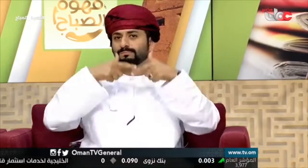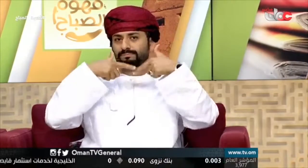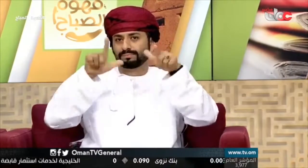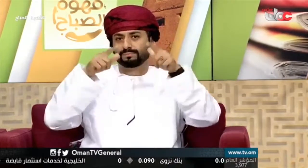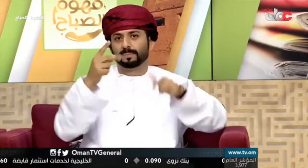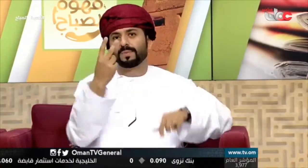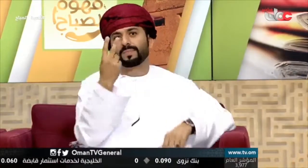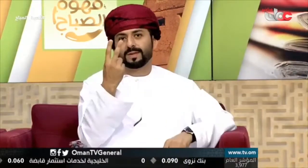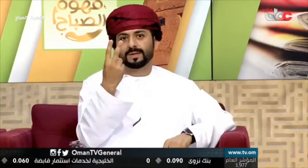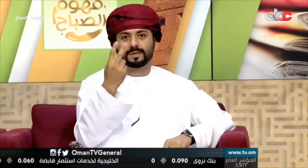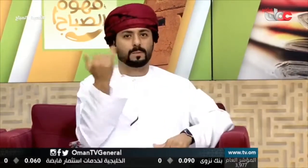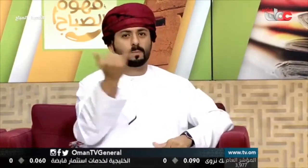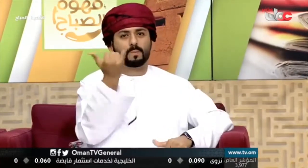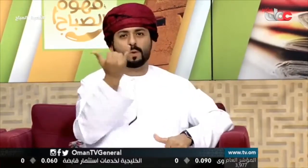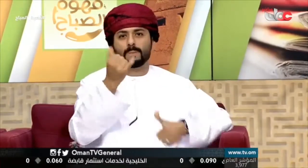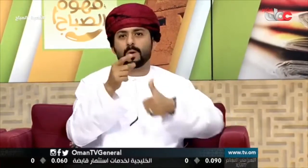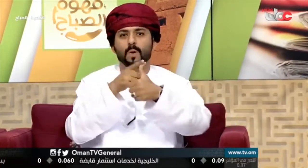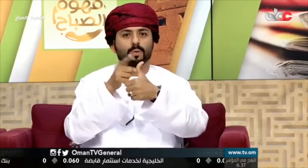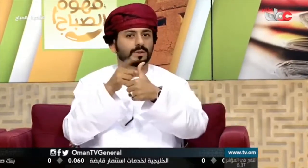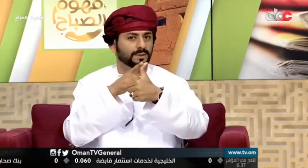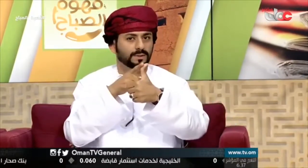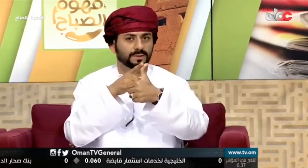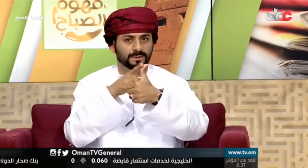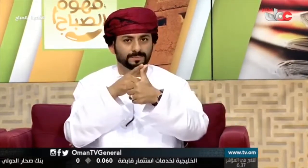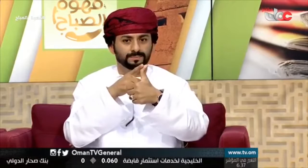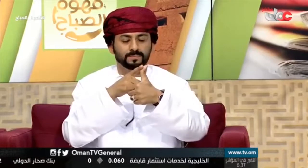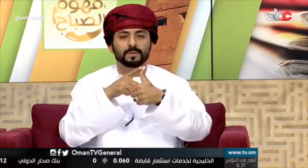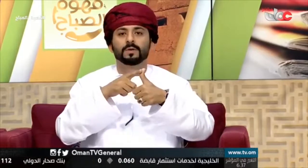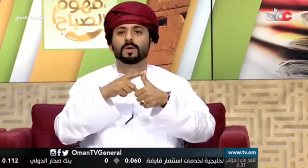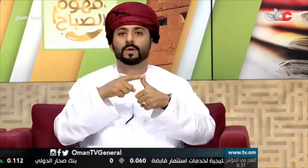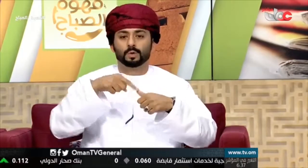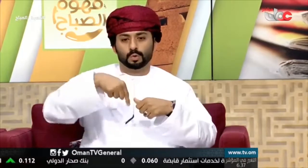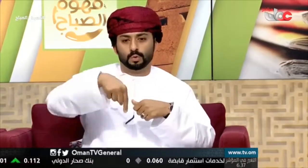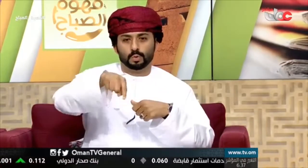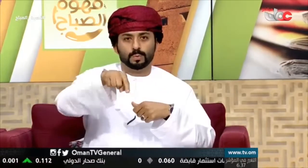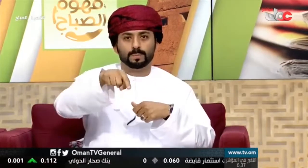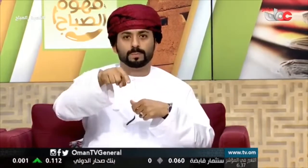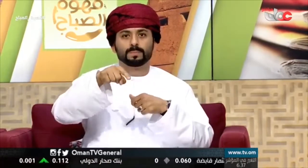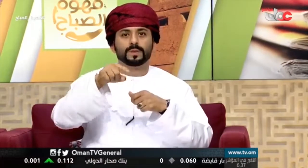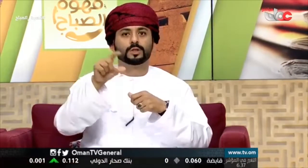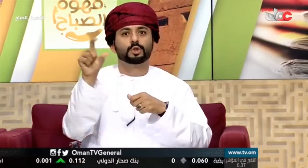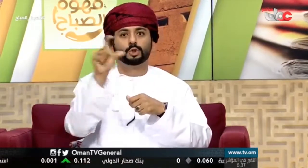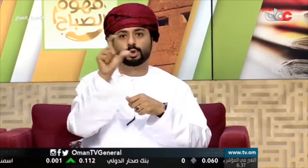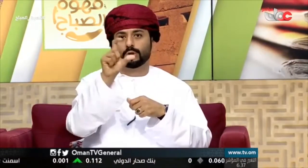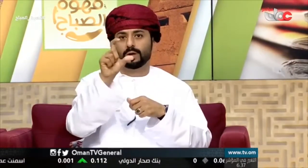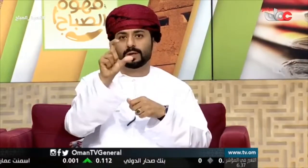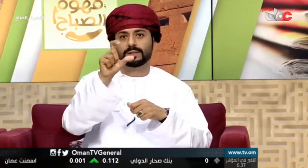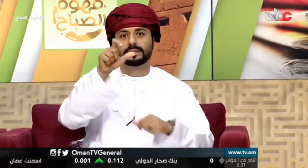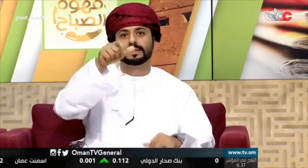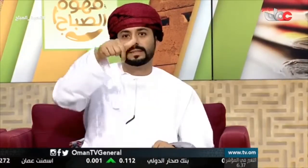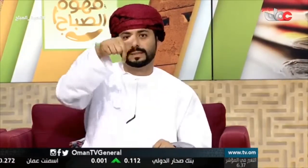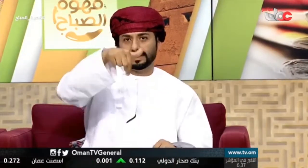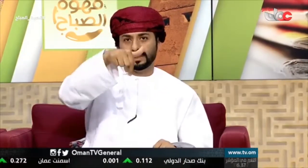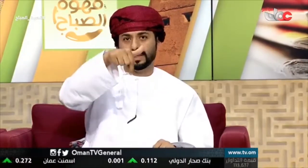والرائعة. عندنا خبرين اليوم مهمين جدا. أول خبر قريب راح يكون شهر